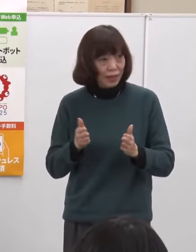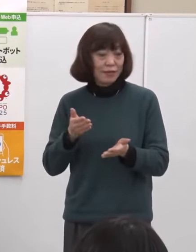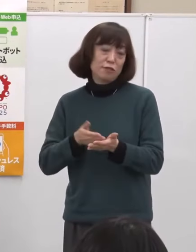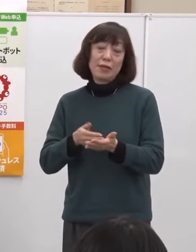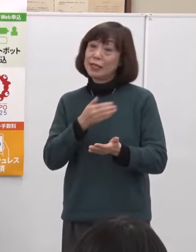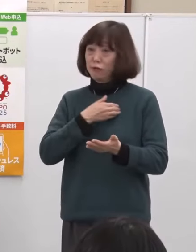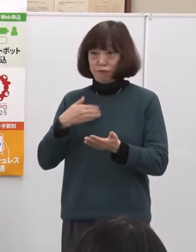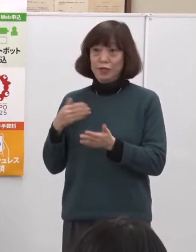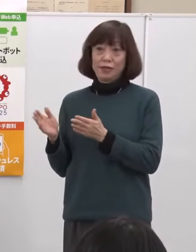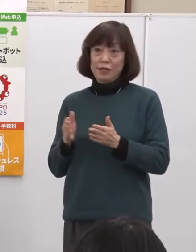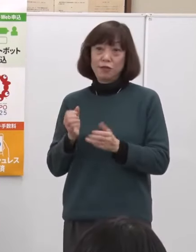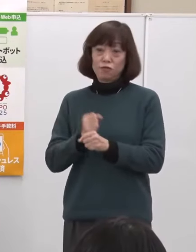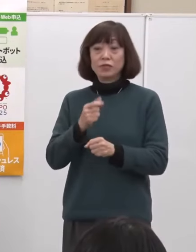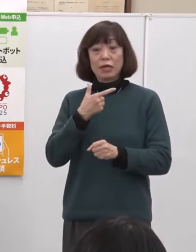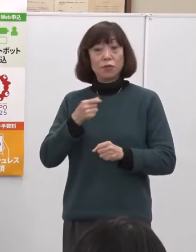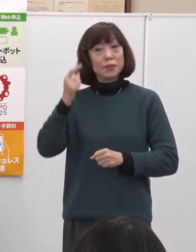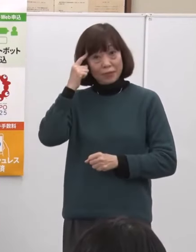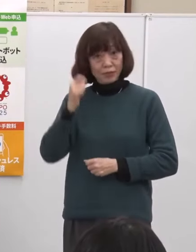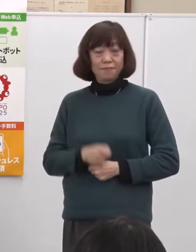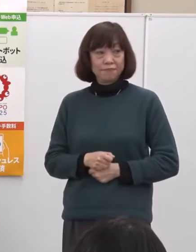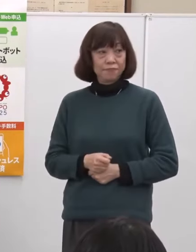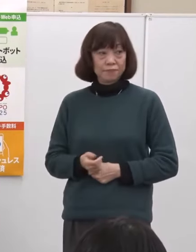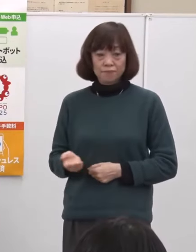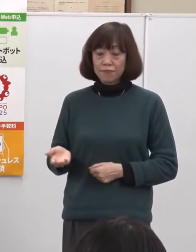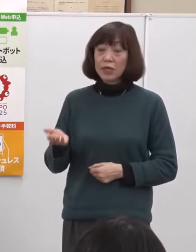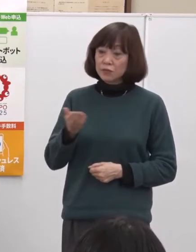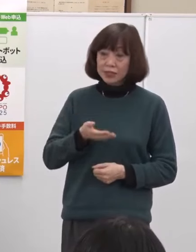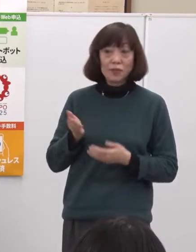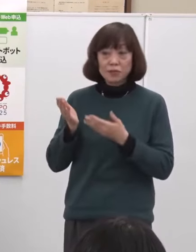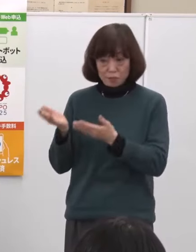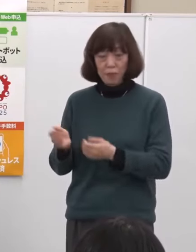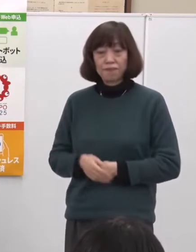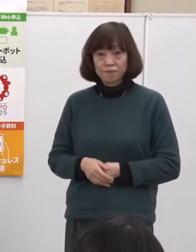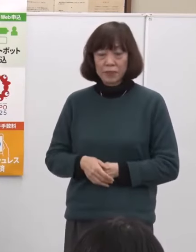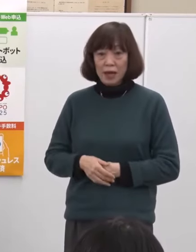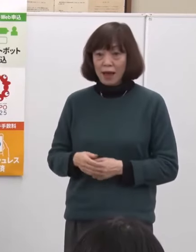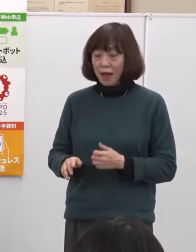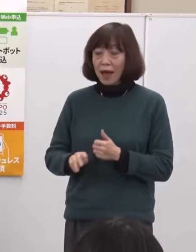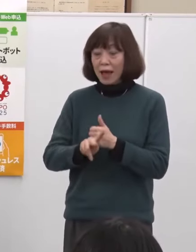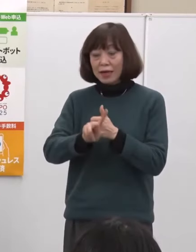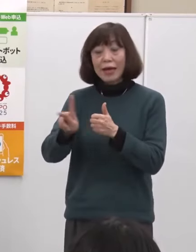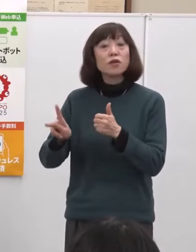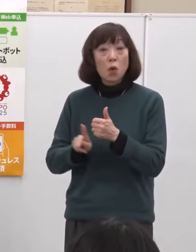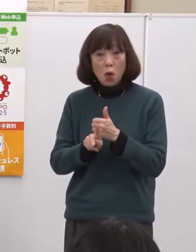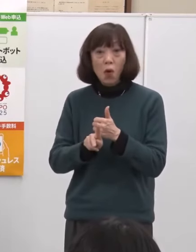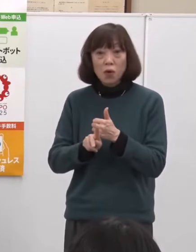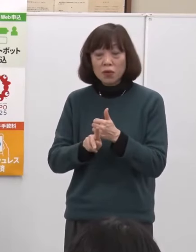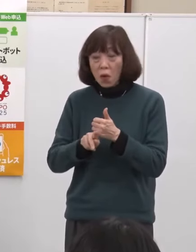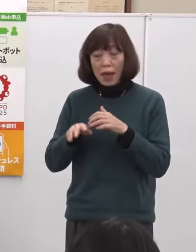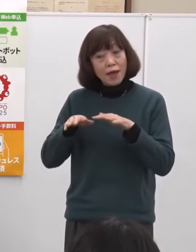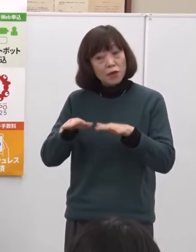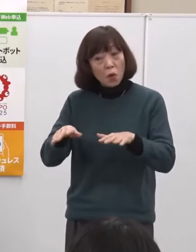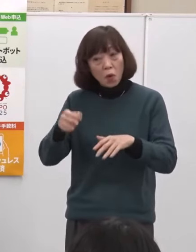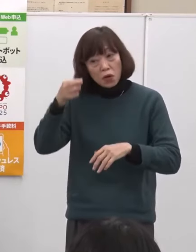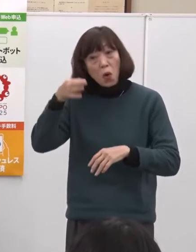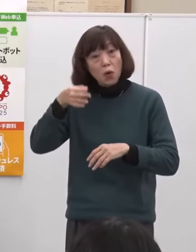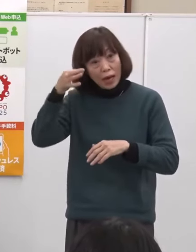います。 ありがとうございます。次にですね、環境影響評価 の, 項目についてなんです